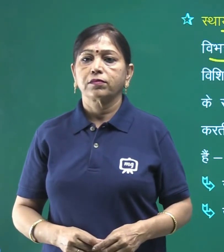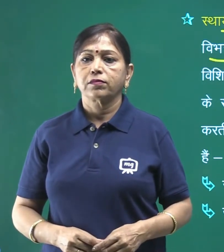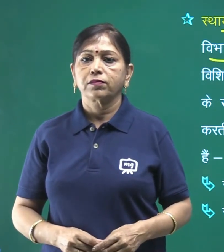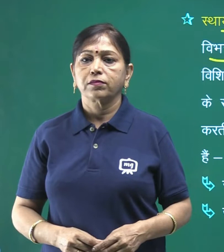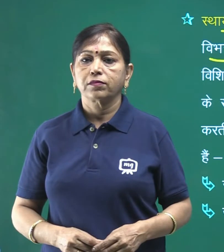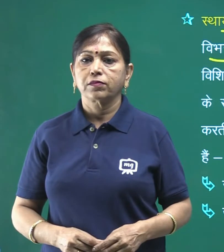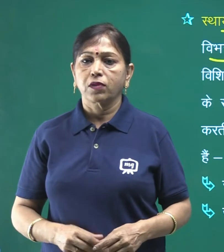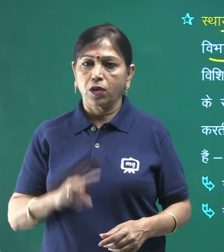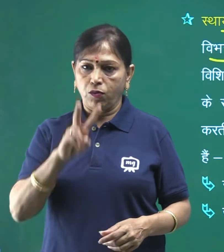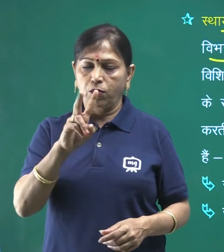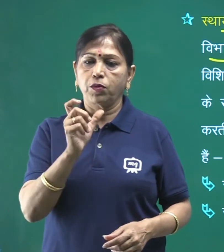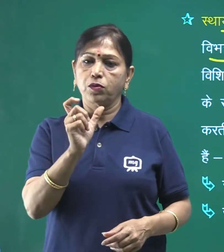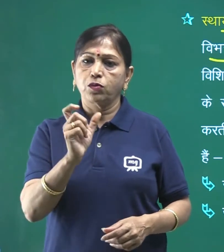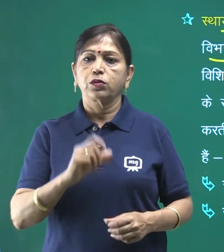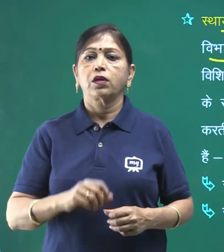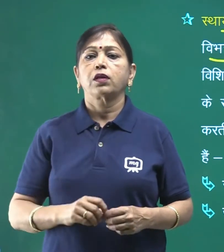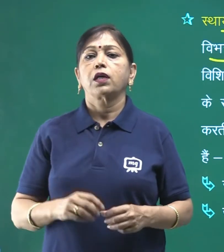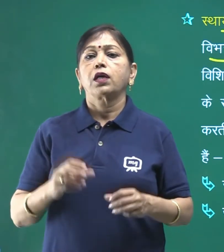विभजोतक की कोशिकाएं